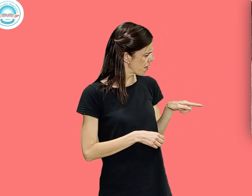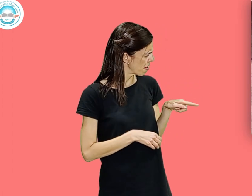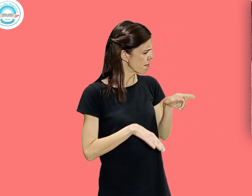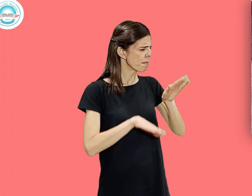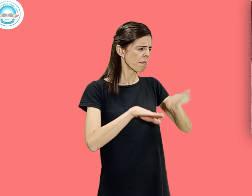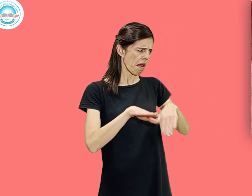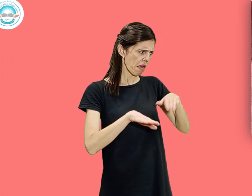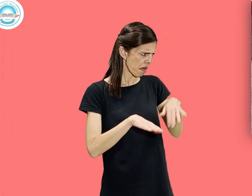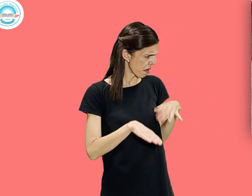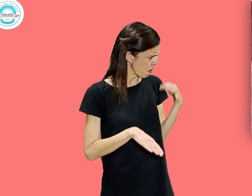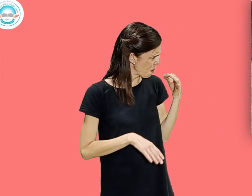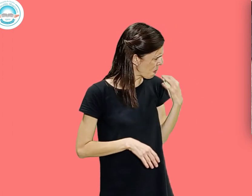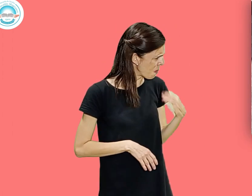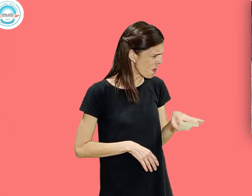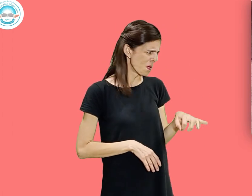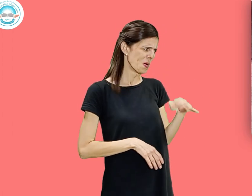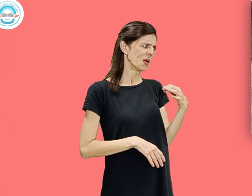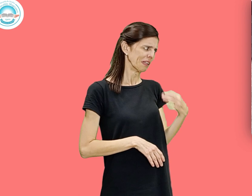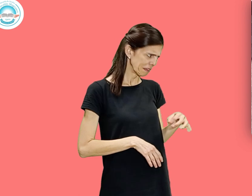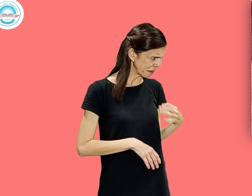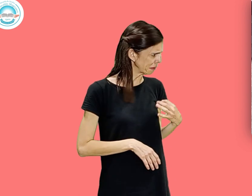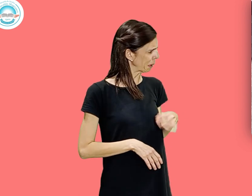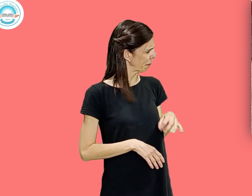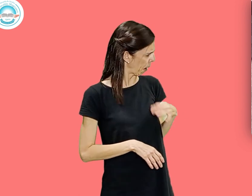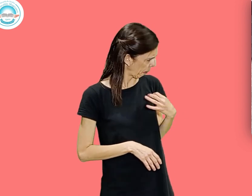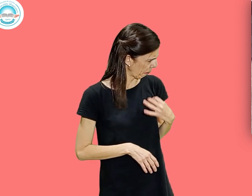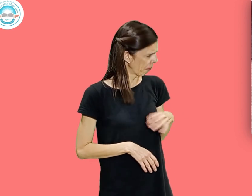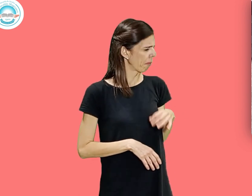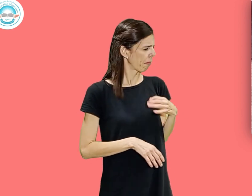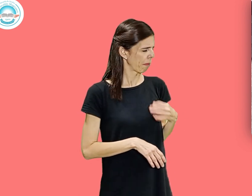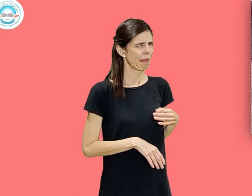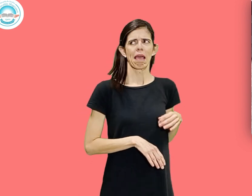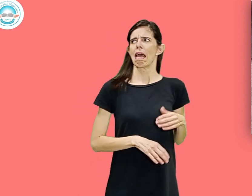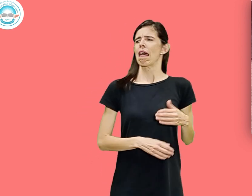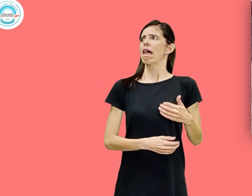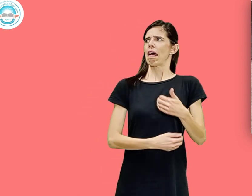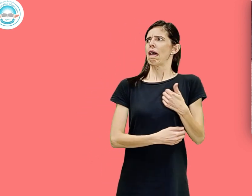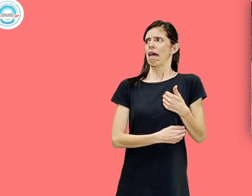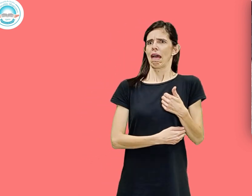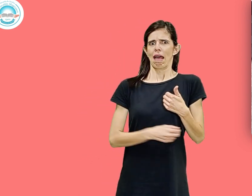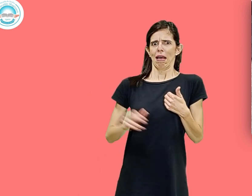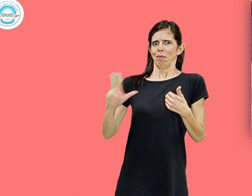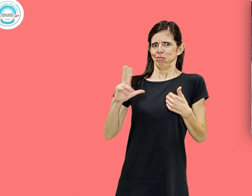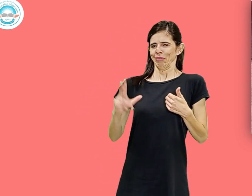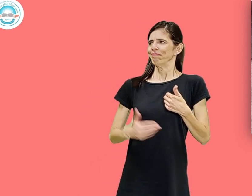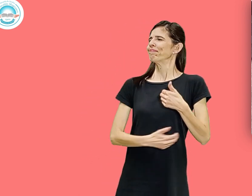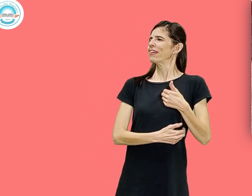patineta haciéndome la canchera está buenísima me dijo